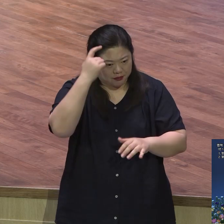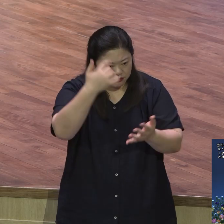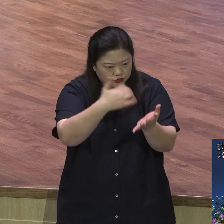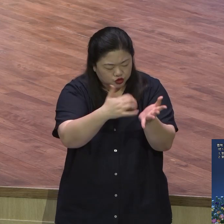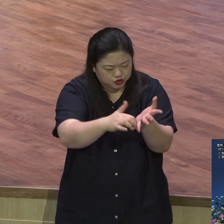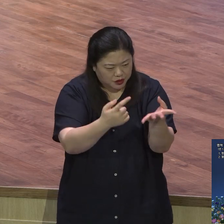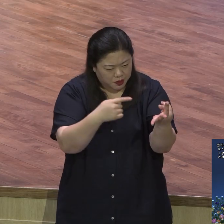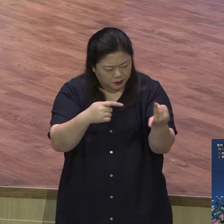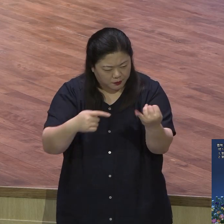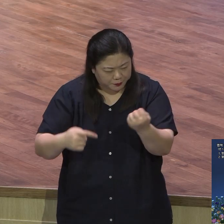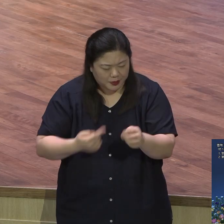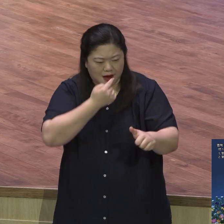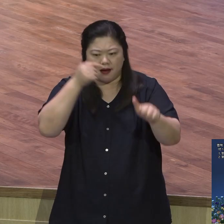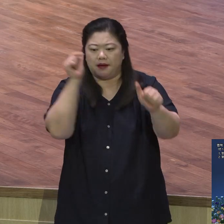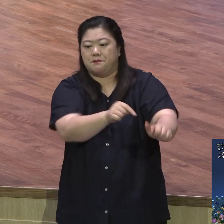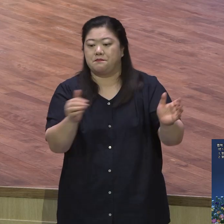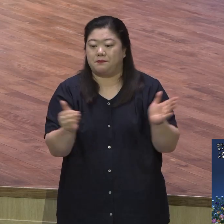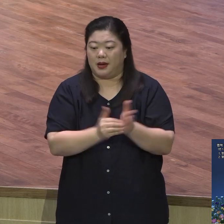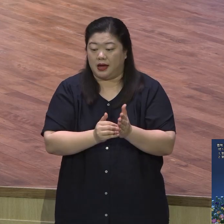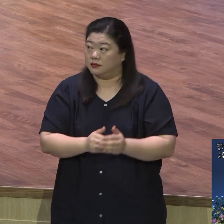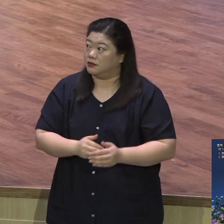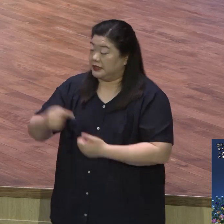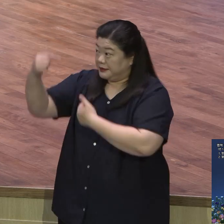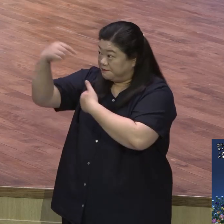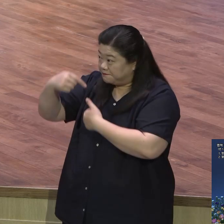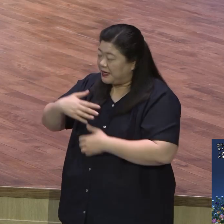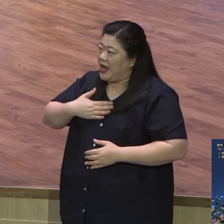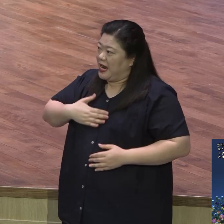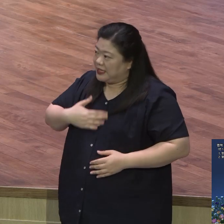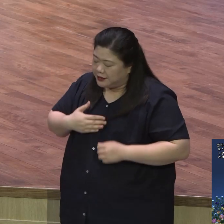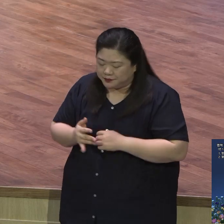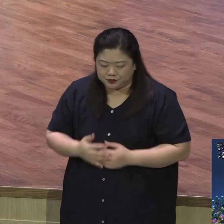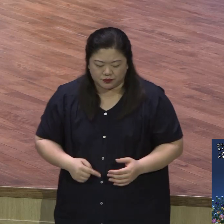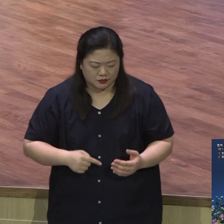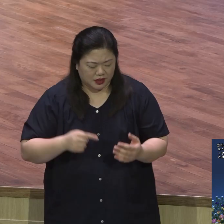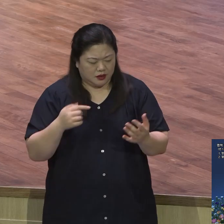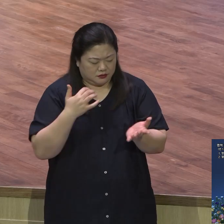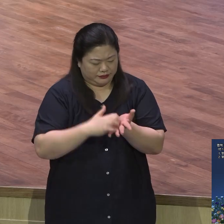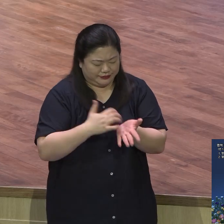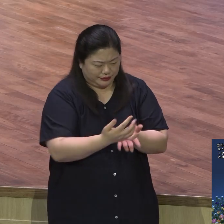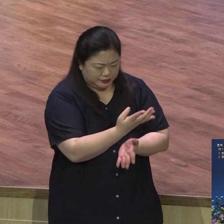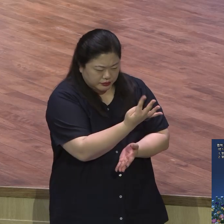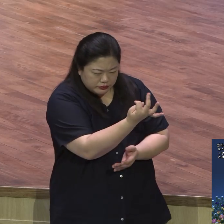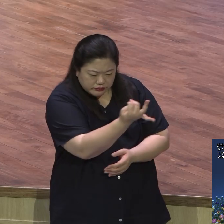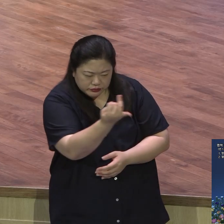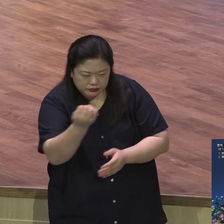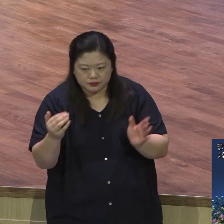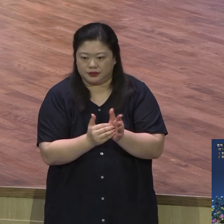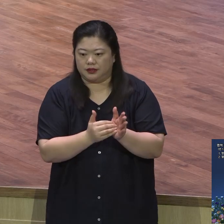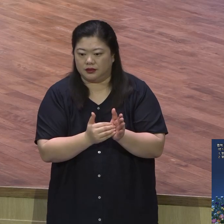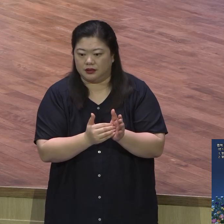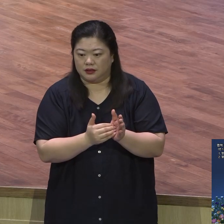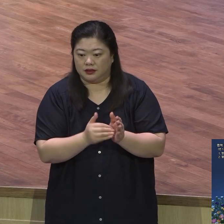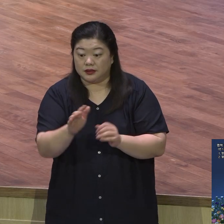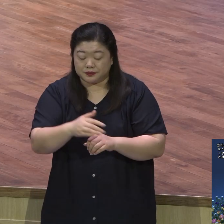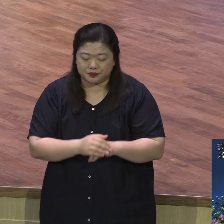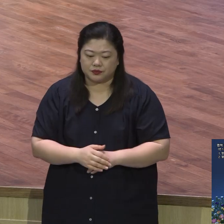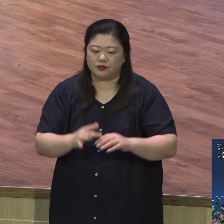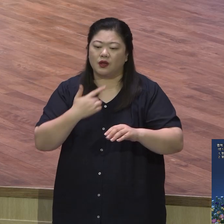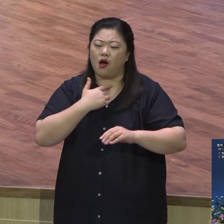나옵니다 그런데 개수된 개수를 보면 40년이라는 긴 세월이 흘렸어요 40년이라는 긴 세월이